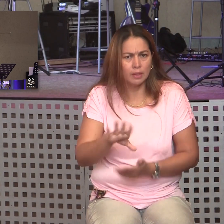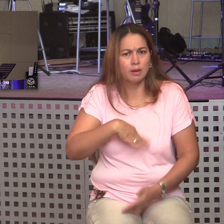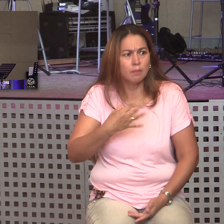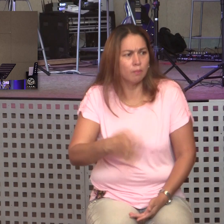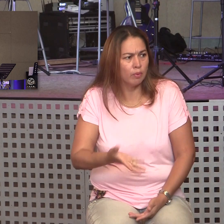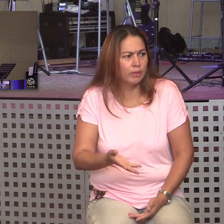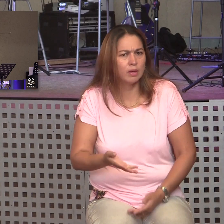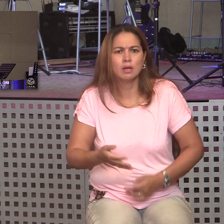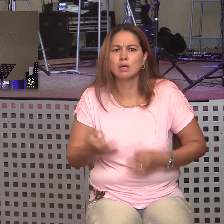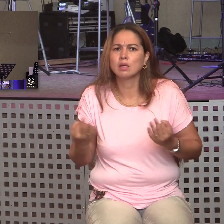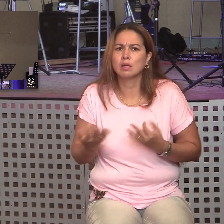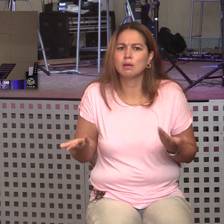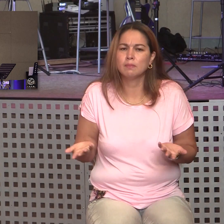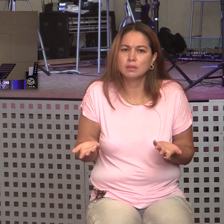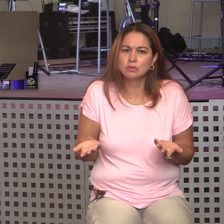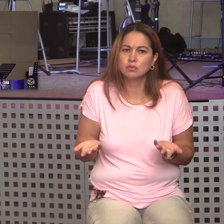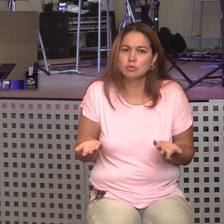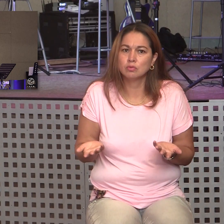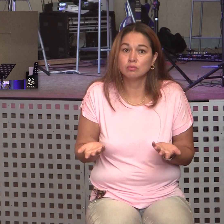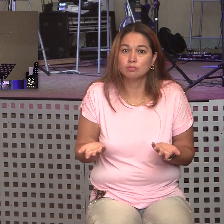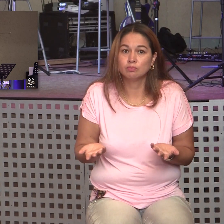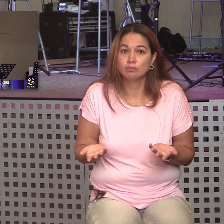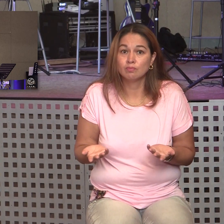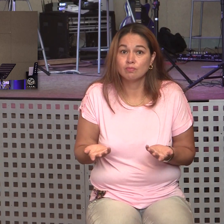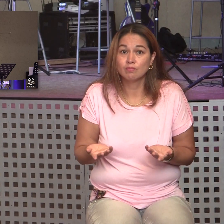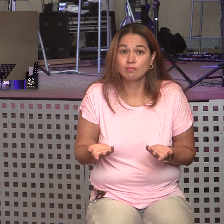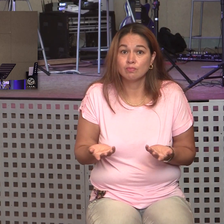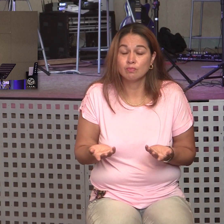Y lógicamente los discípulos